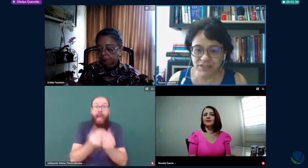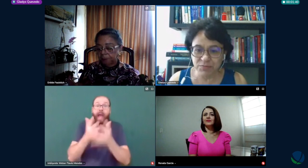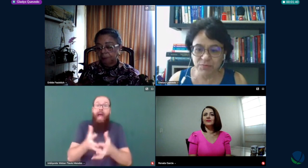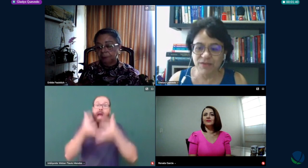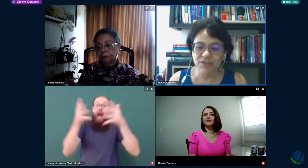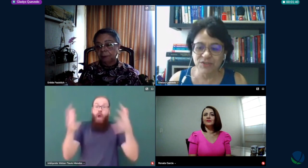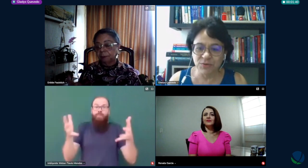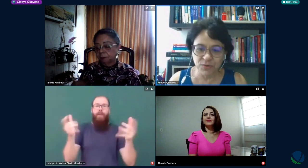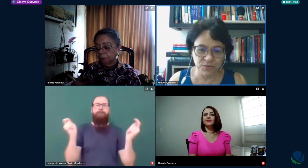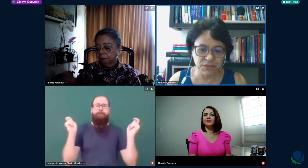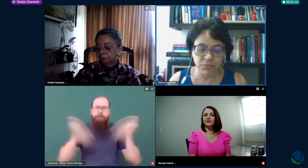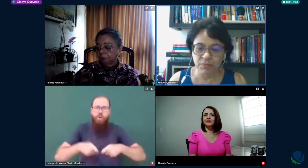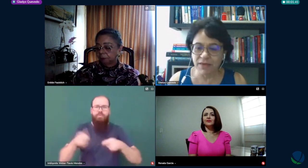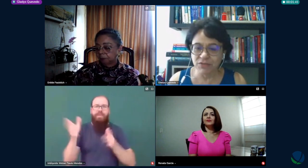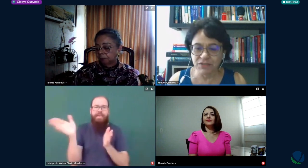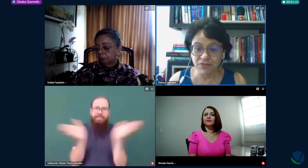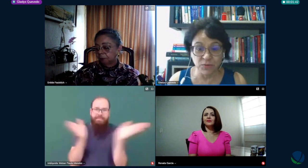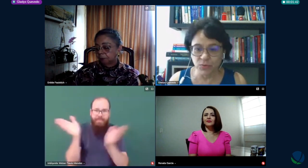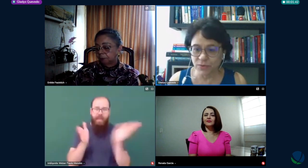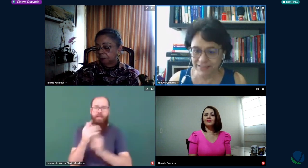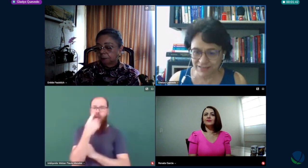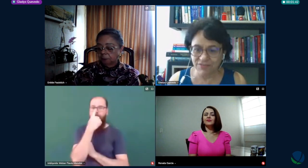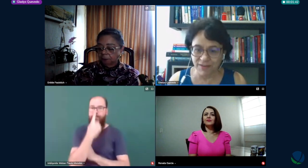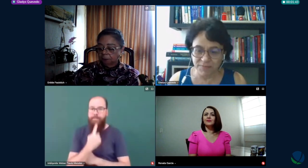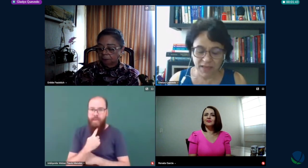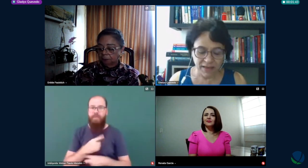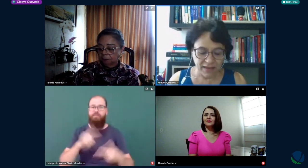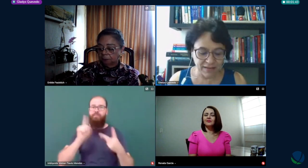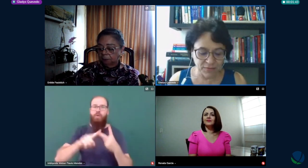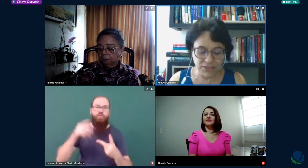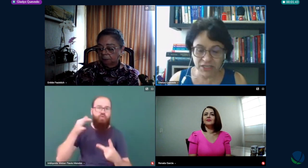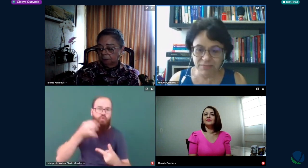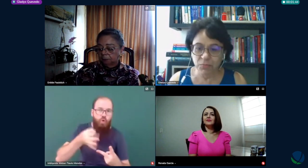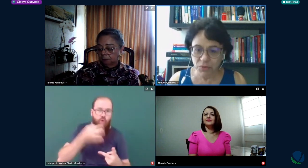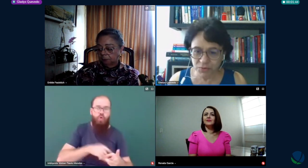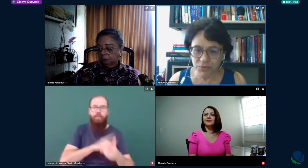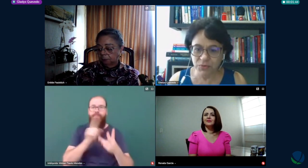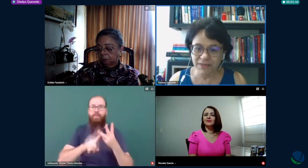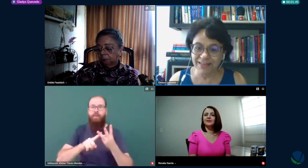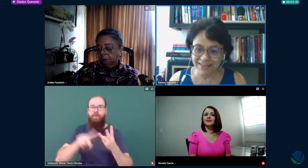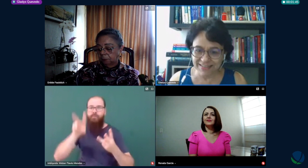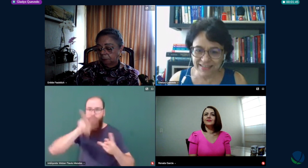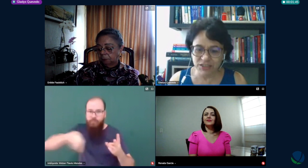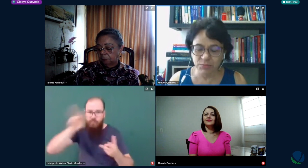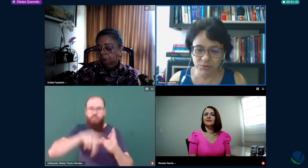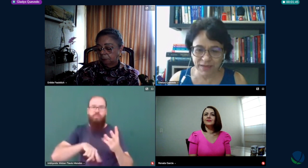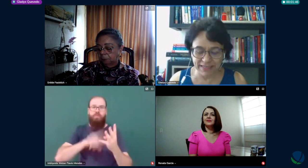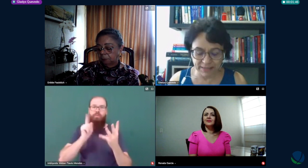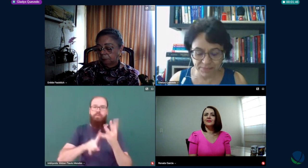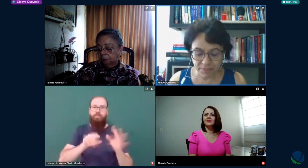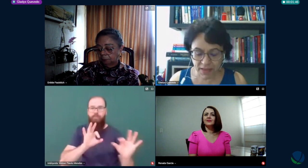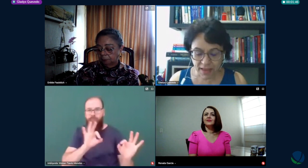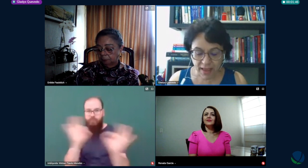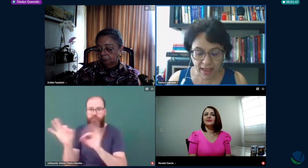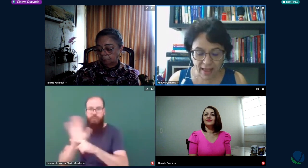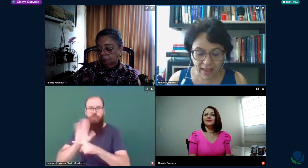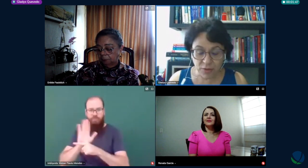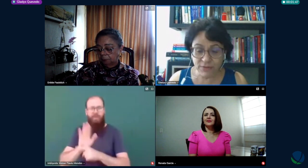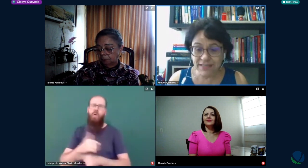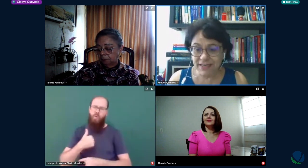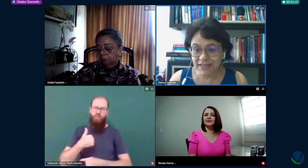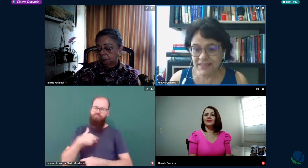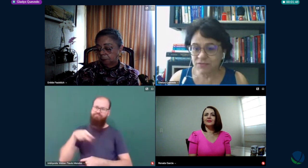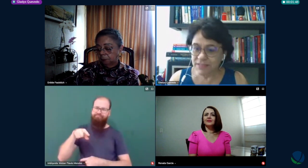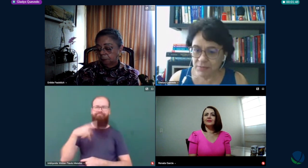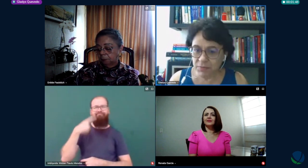de imagens, por meio de sons e por meio de figuras, enfim. Então, achei muito interessante, muito bacana. É,